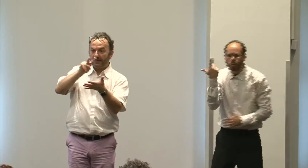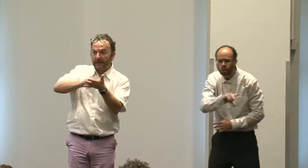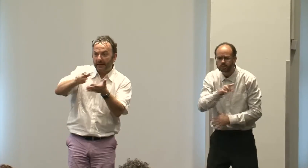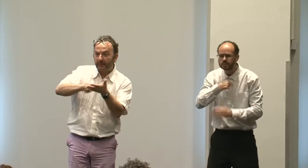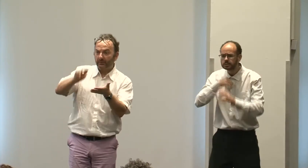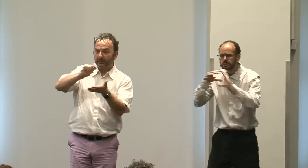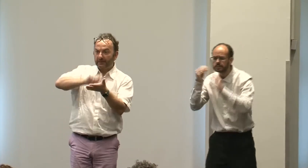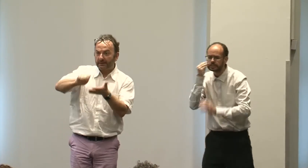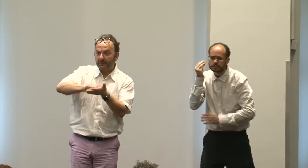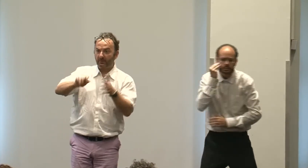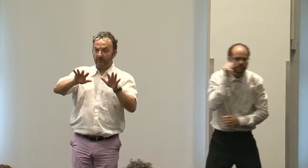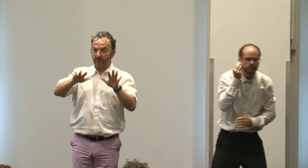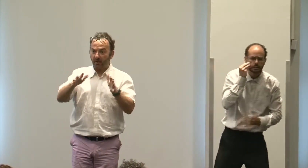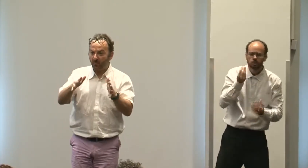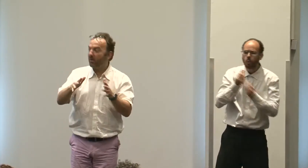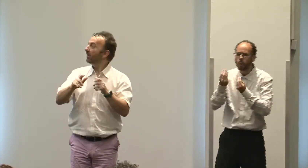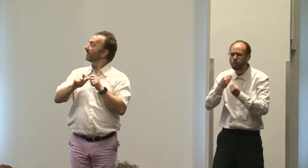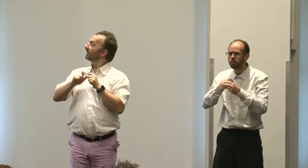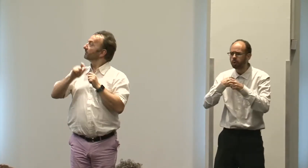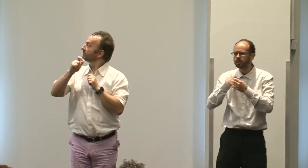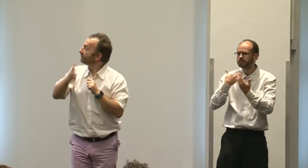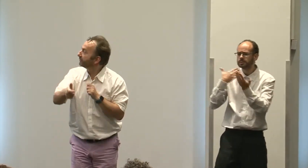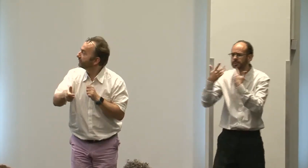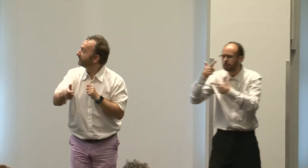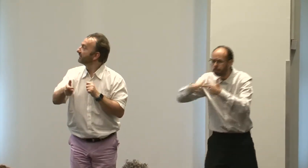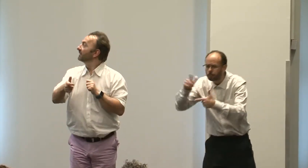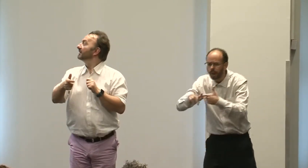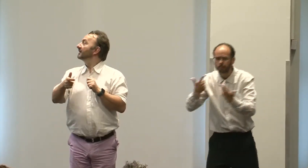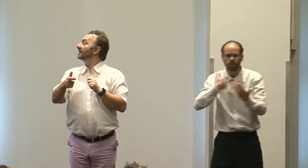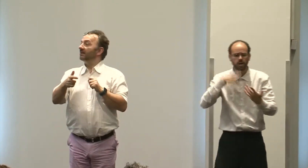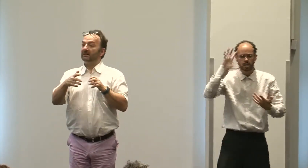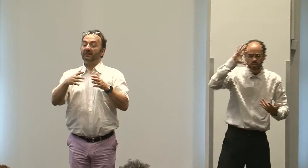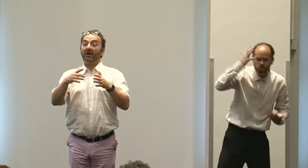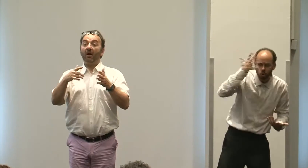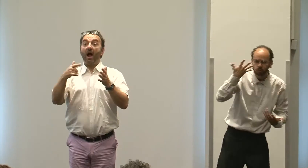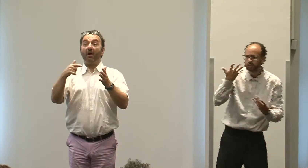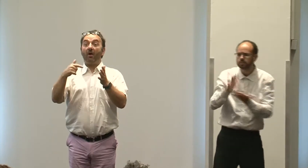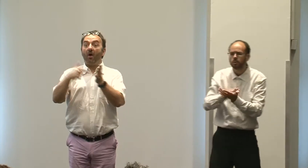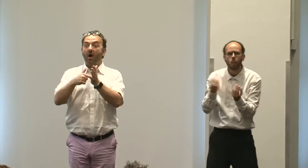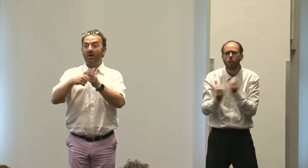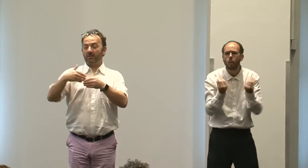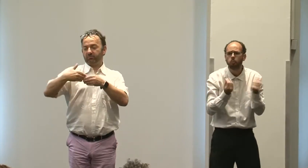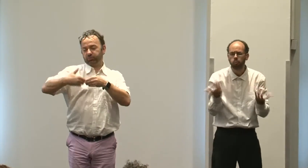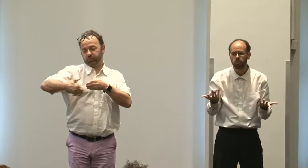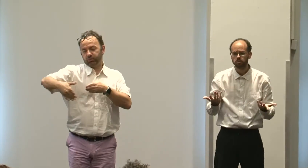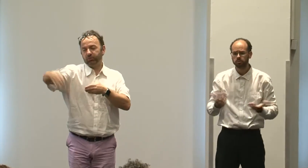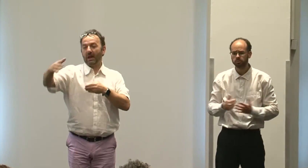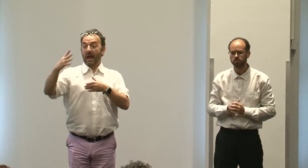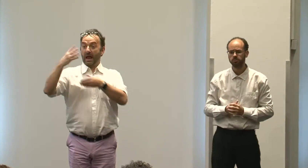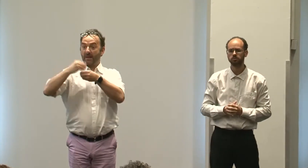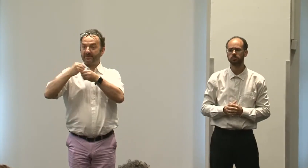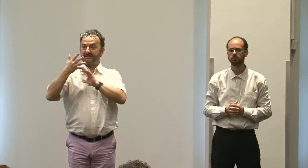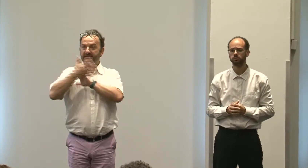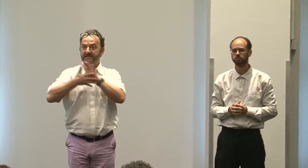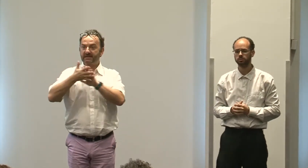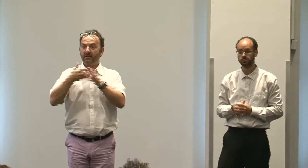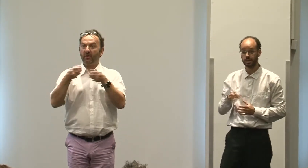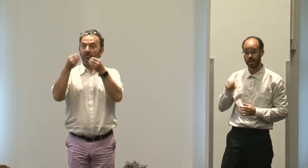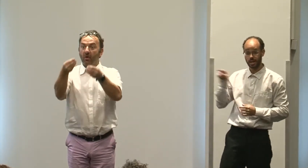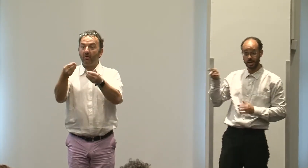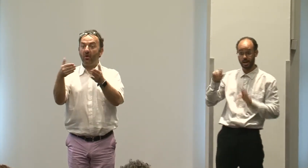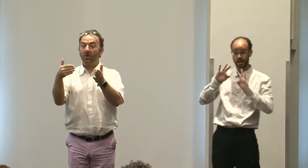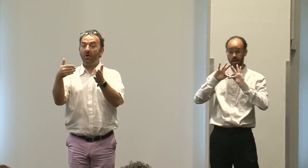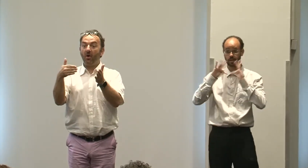E como é que eu ia conseguir me comunicar, como eu ia conseguir bater papo, falar sobre meus problemas, resolver os meus